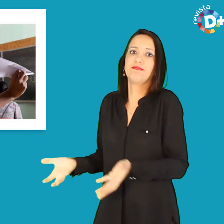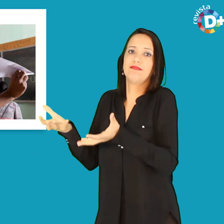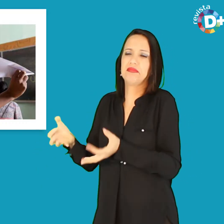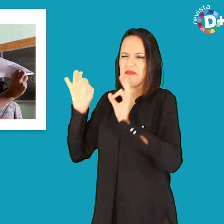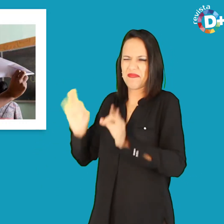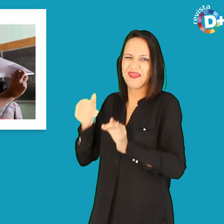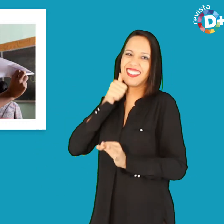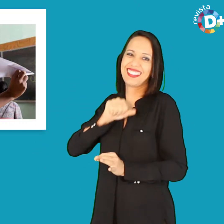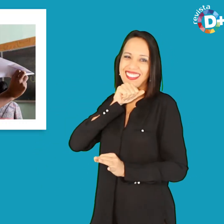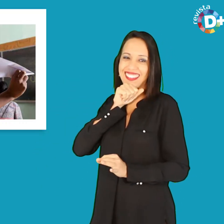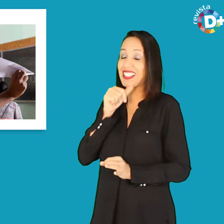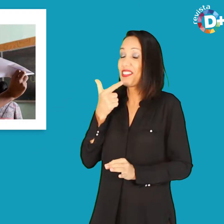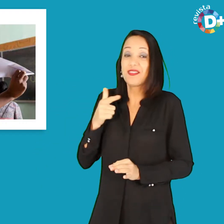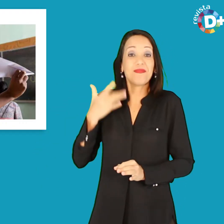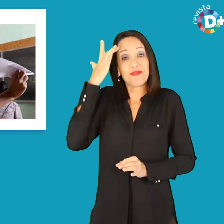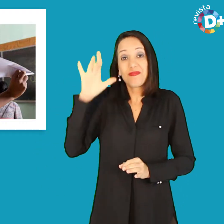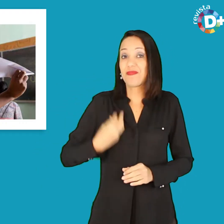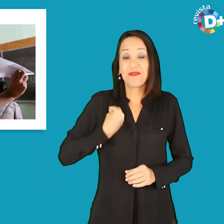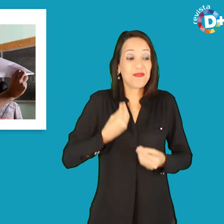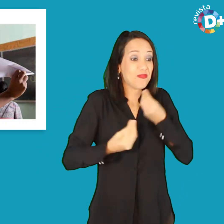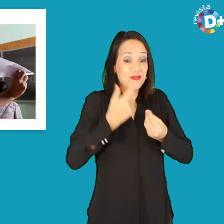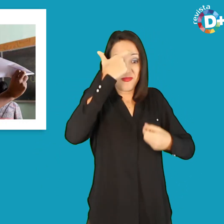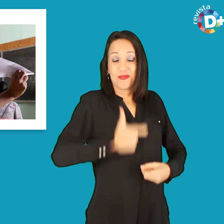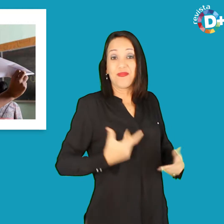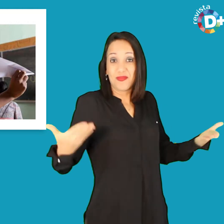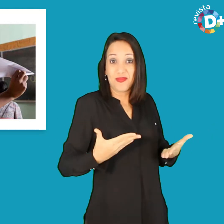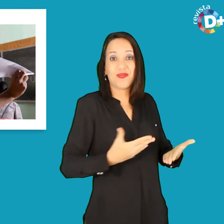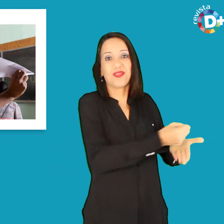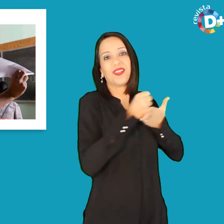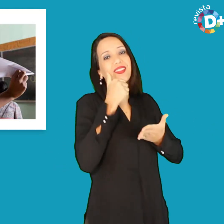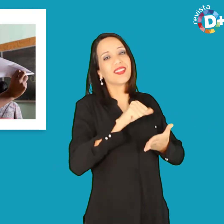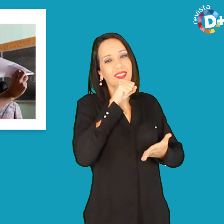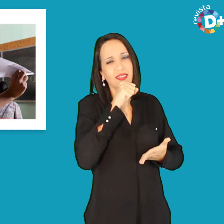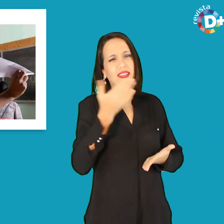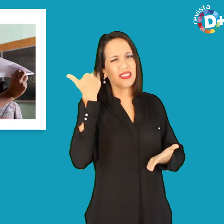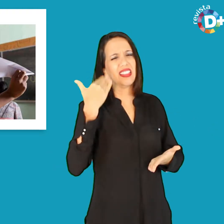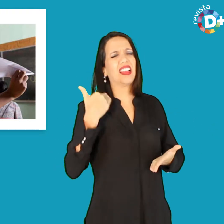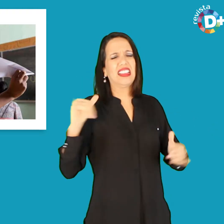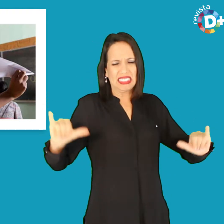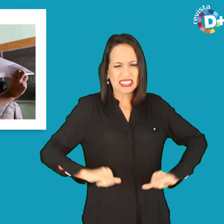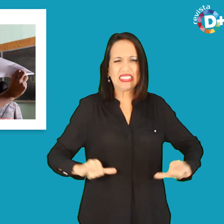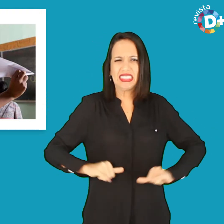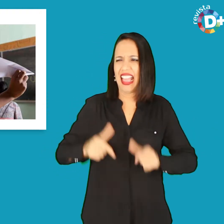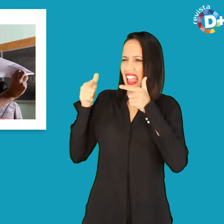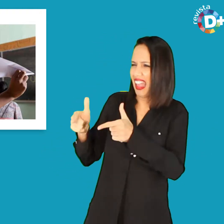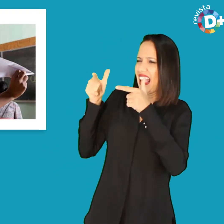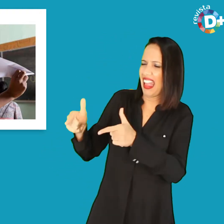seria hoje sem a insistência dela. Ele comenta que sofria bullying, mas que não aceitava provocações.